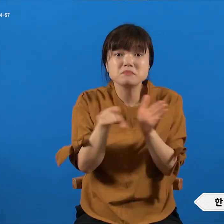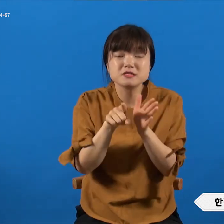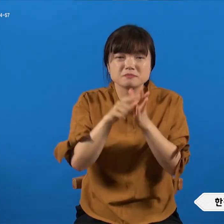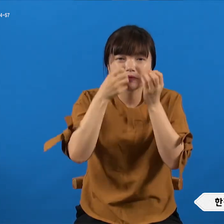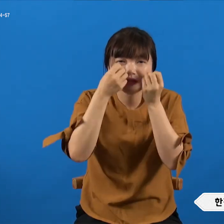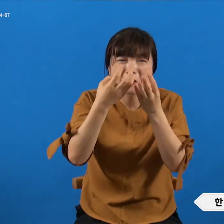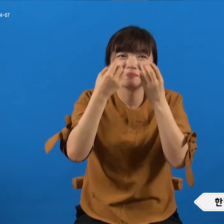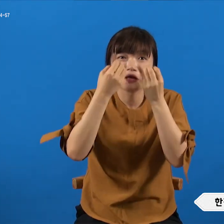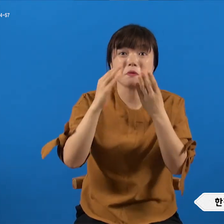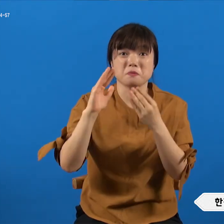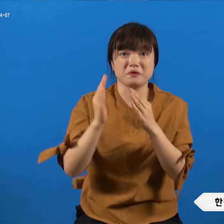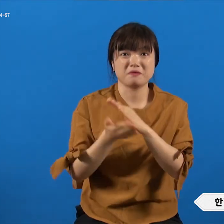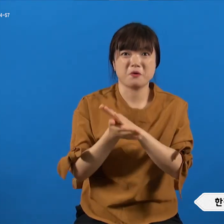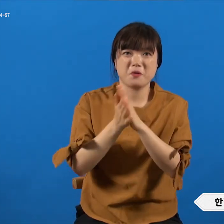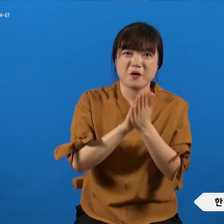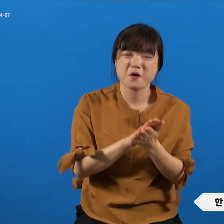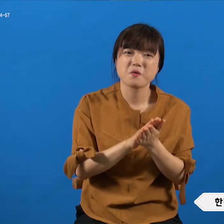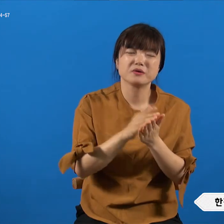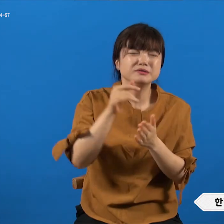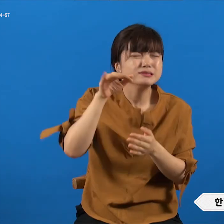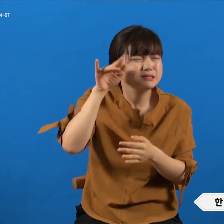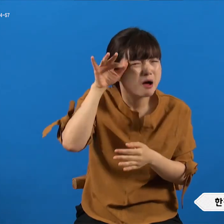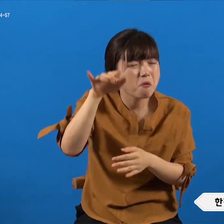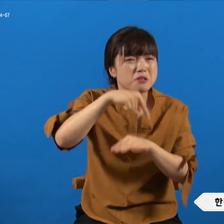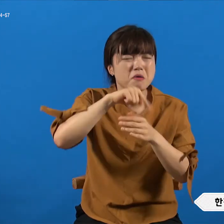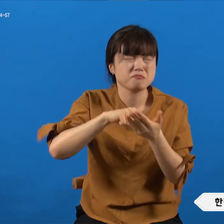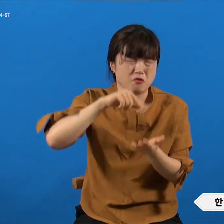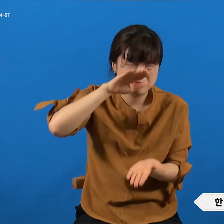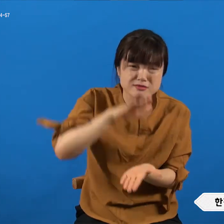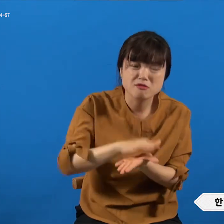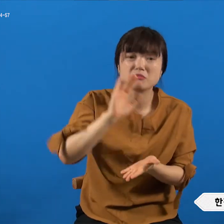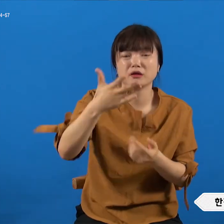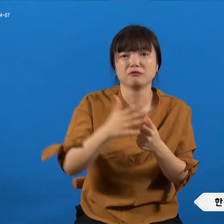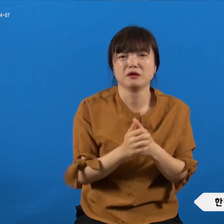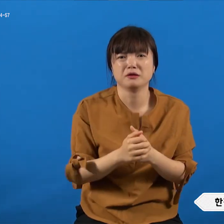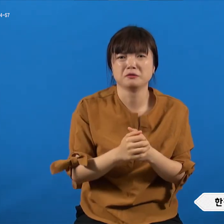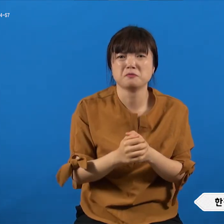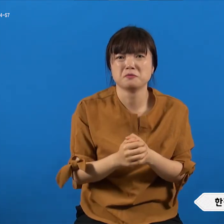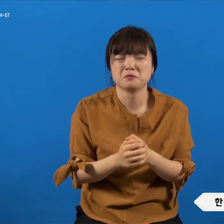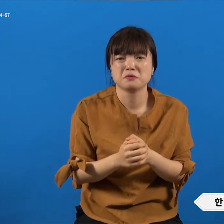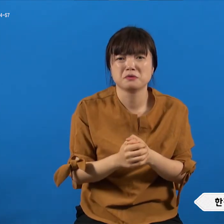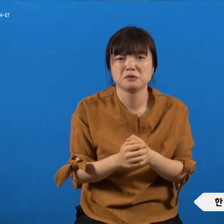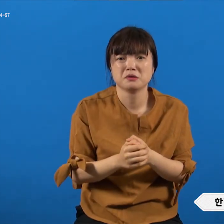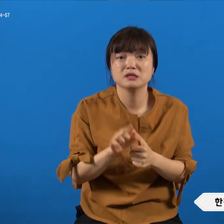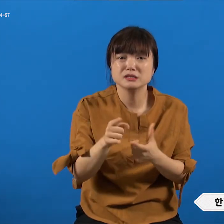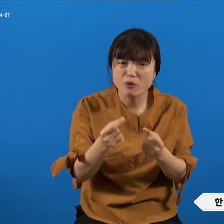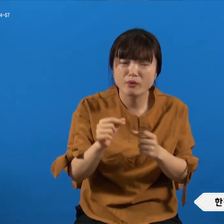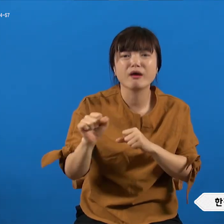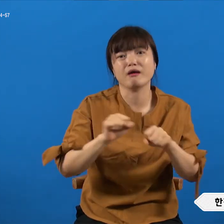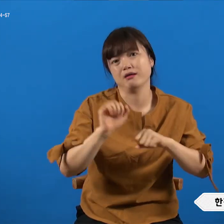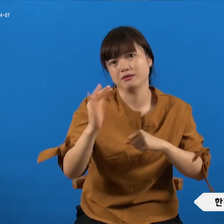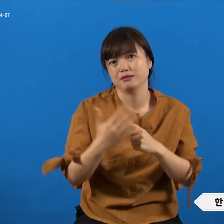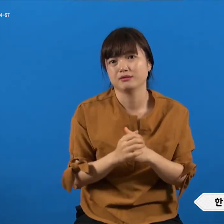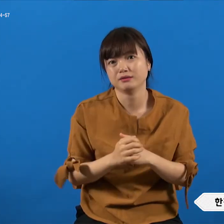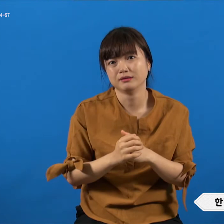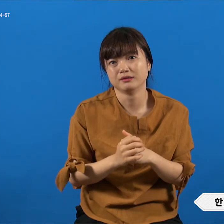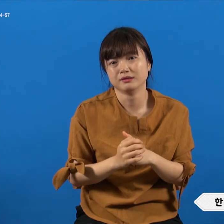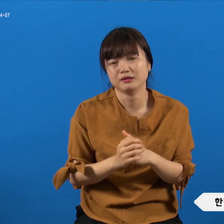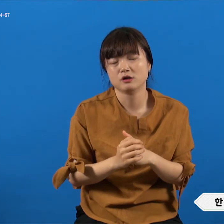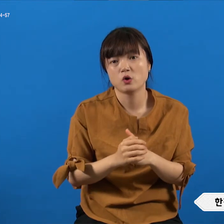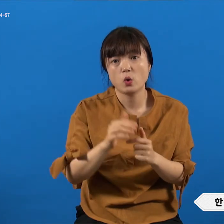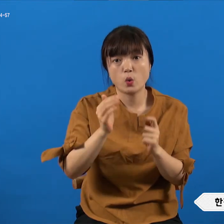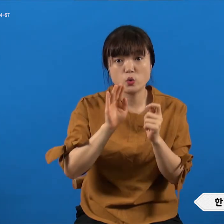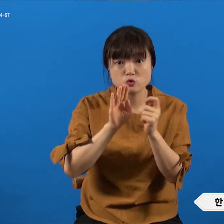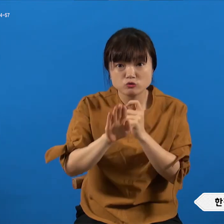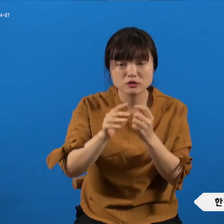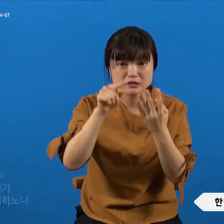믿음도 새로워지고 그냥 사모하는 마음도 더 뜨거워지고 그렇게 해야 되는 것입니다.